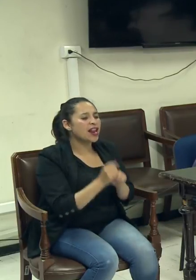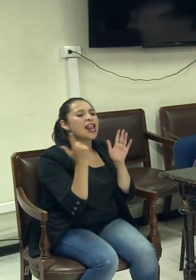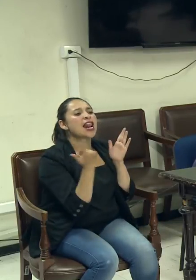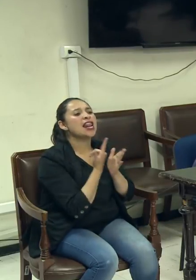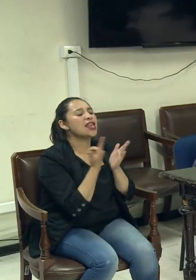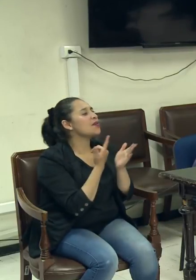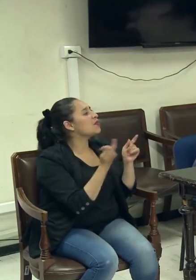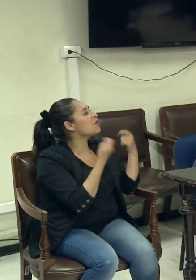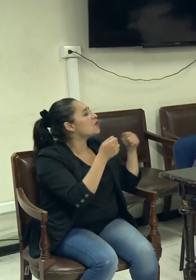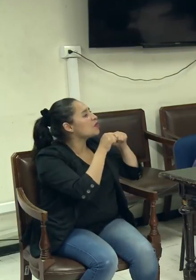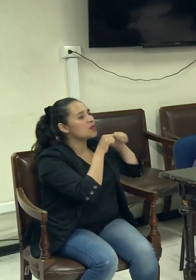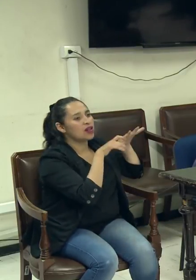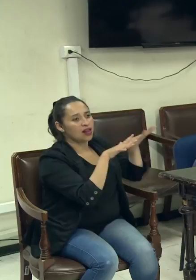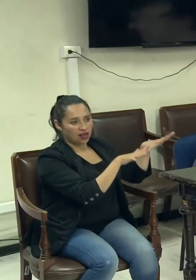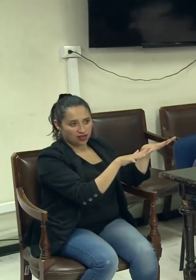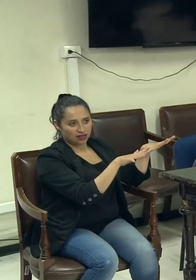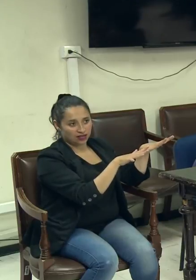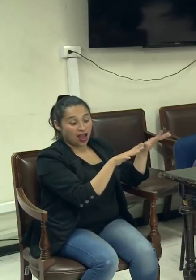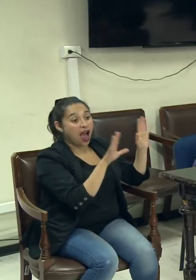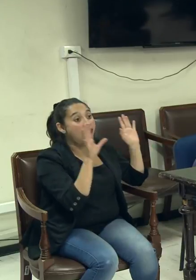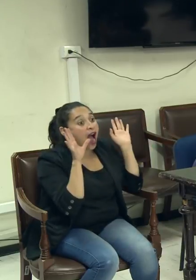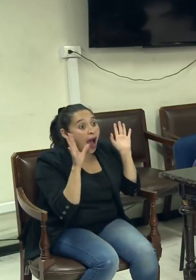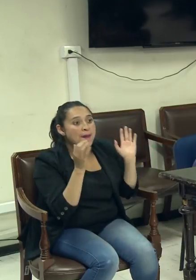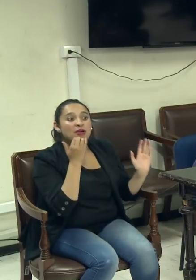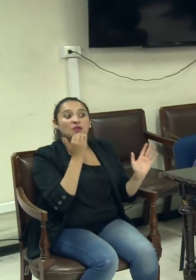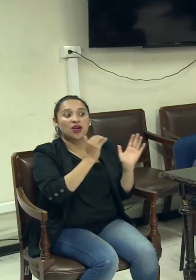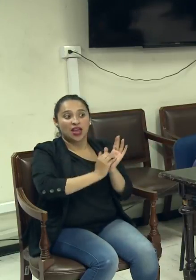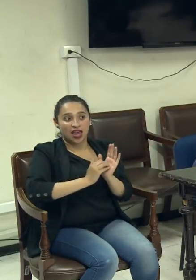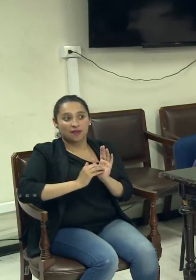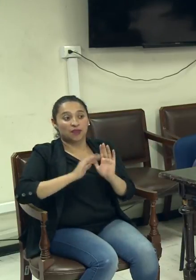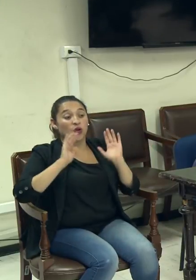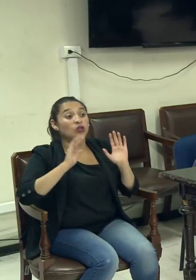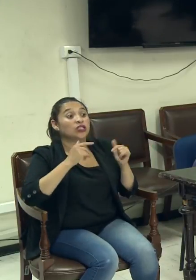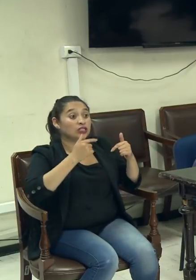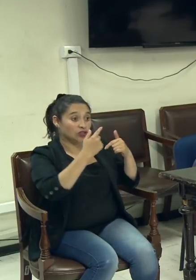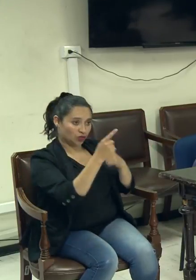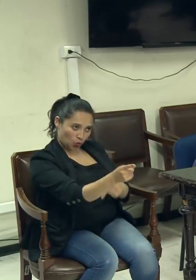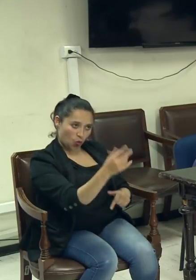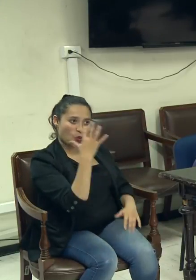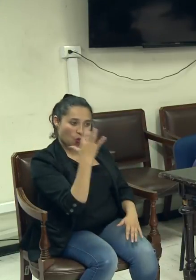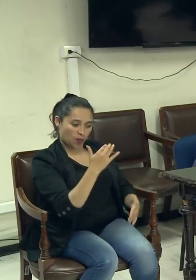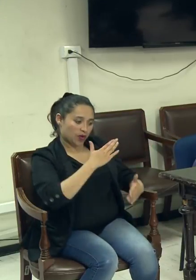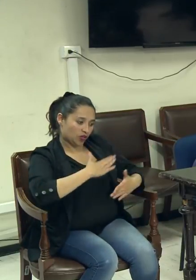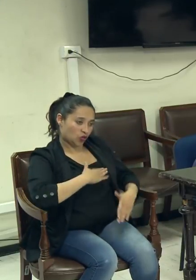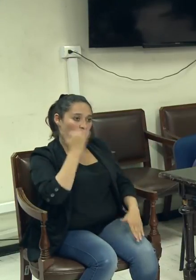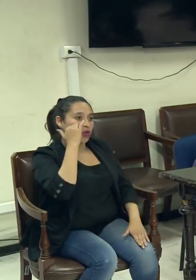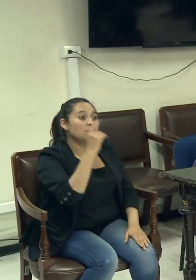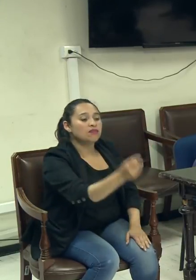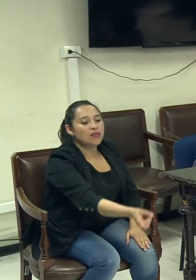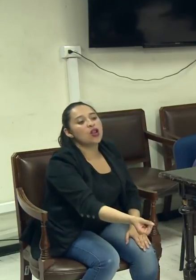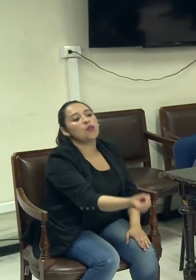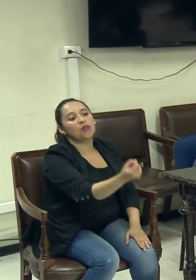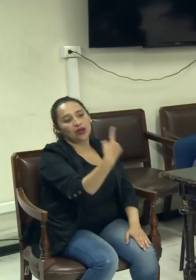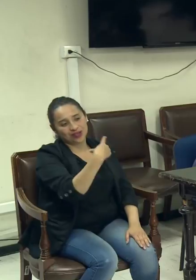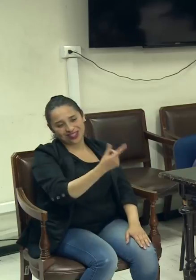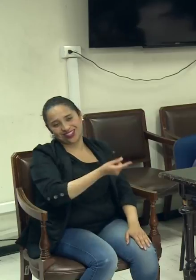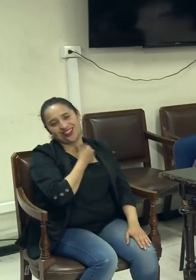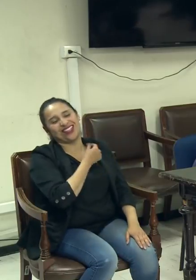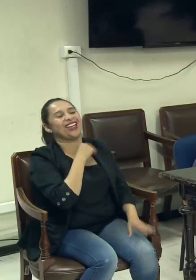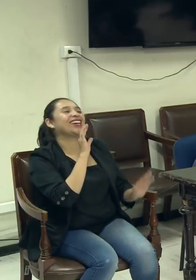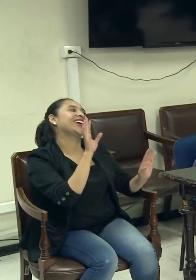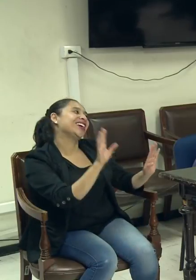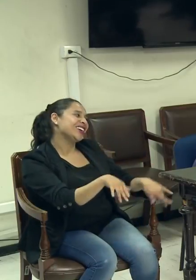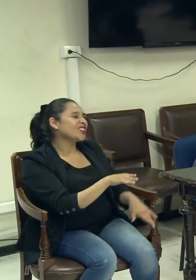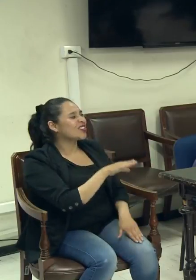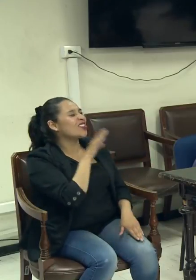hombre preguntárselo a otro hombre, pero a cualquier mujer se lo pregunta riéndose, porque es muy simpático, y la